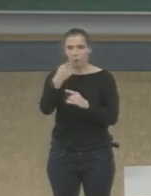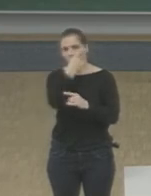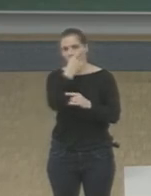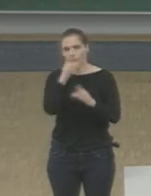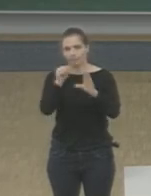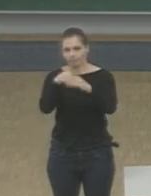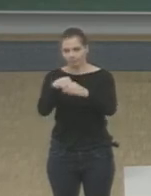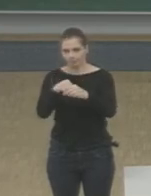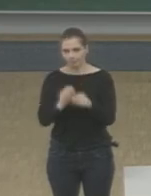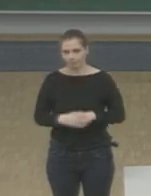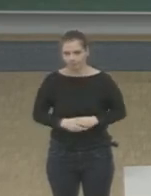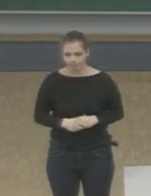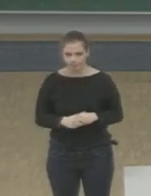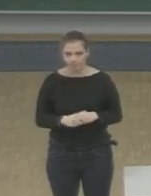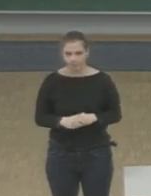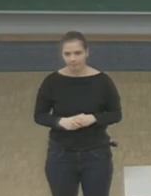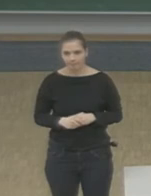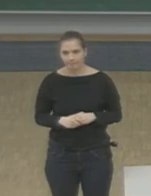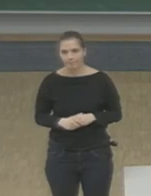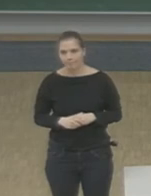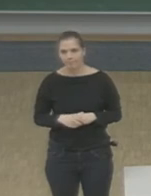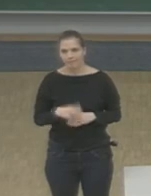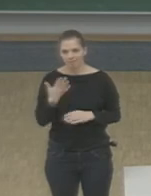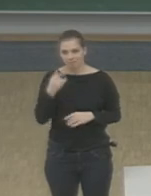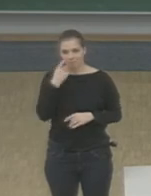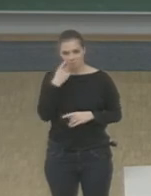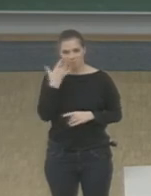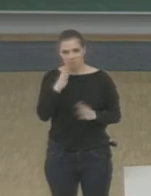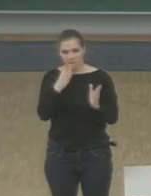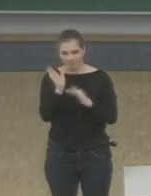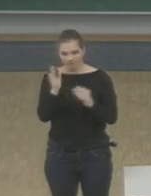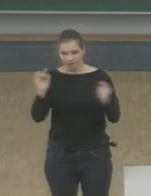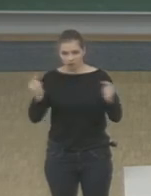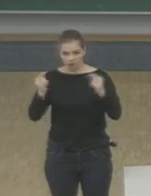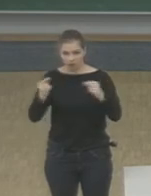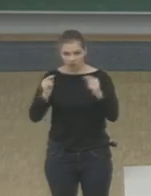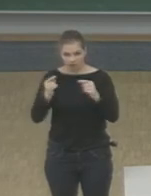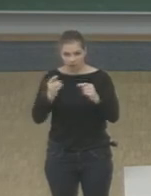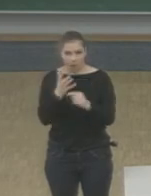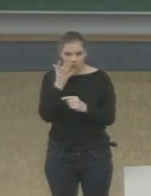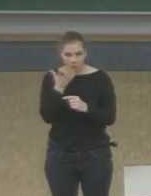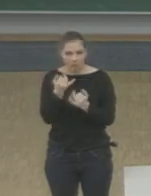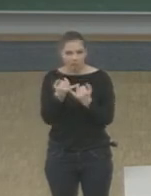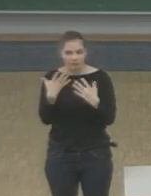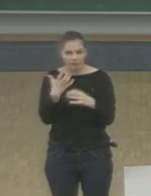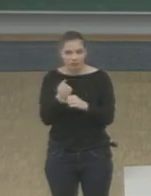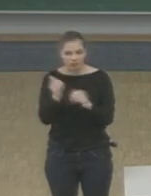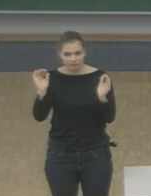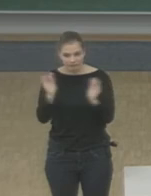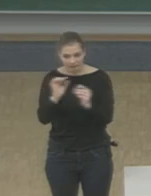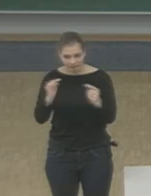Es gäbe vermutlich etwas weniger Streit um PISA, wenn sich die diesem Terminus an die Seite